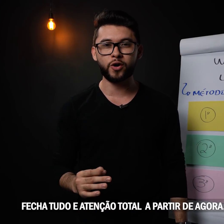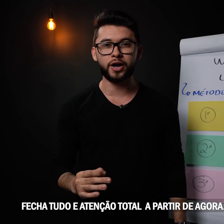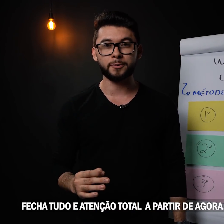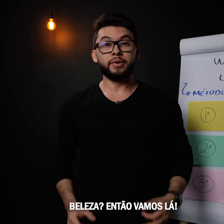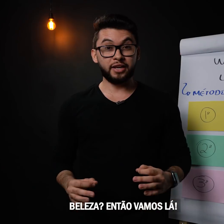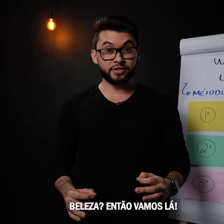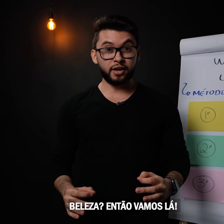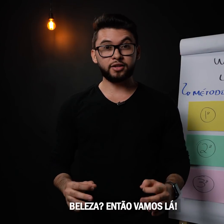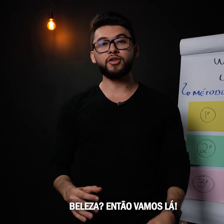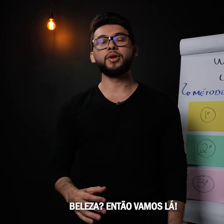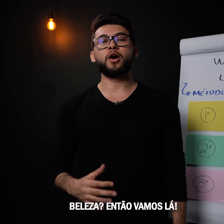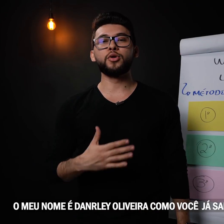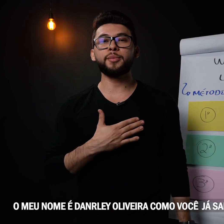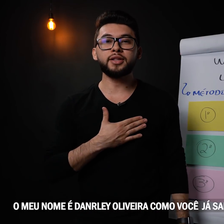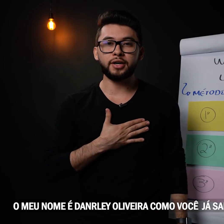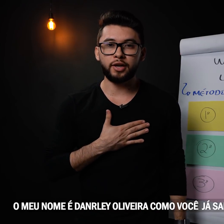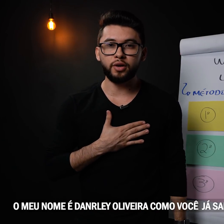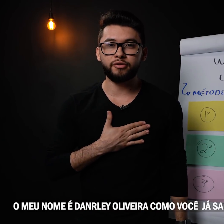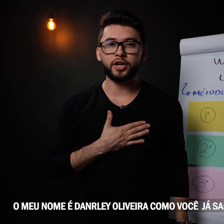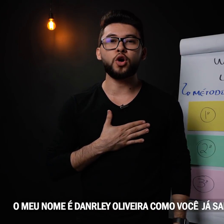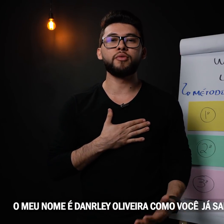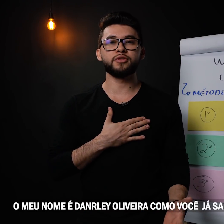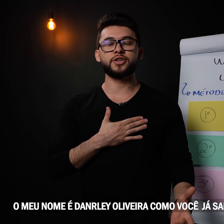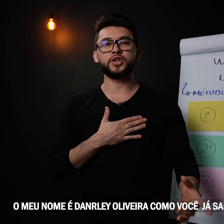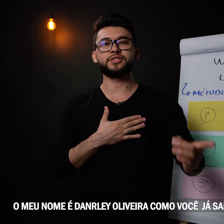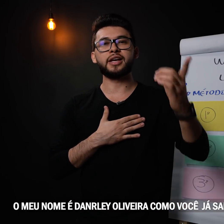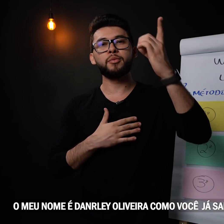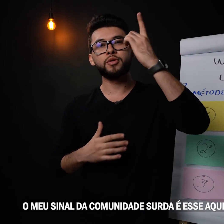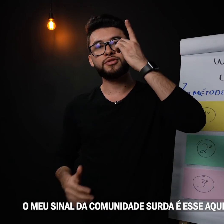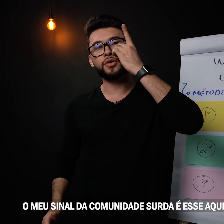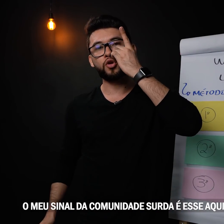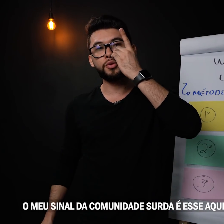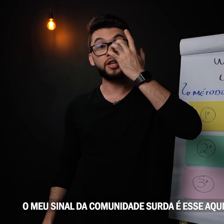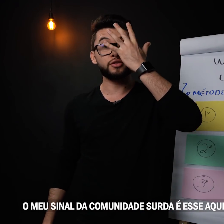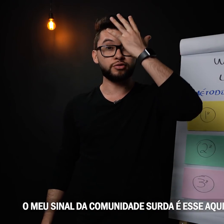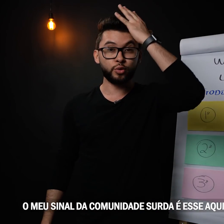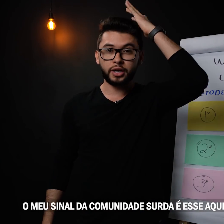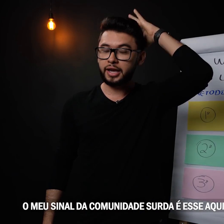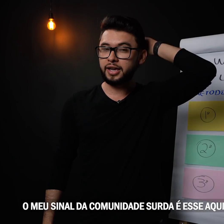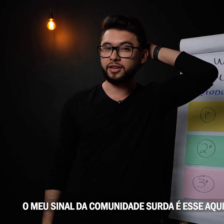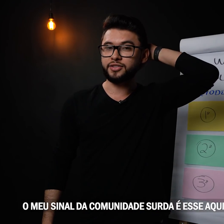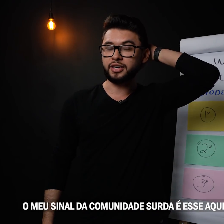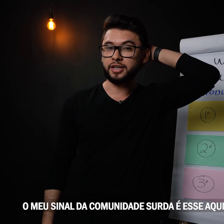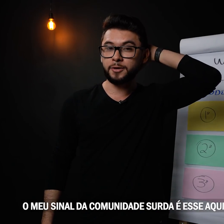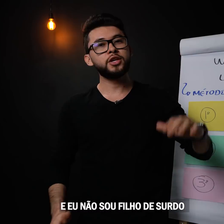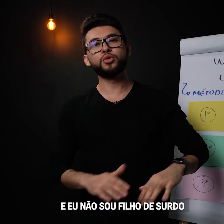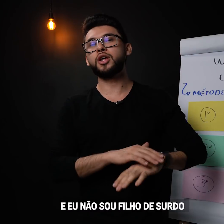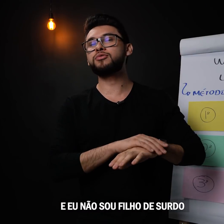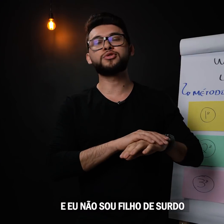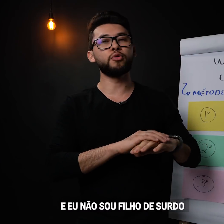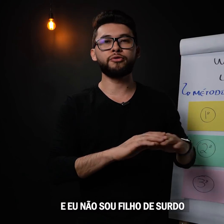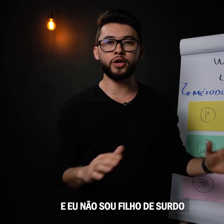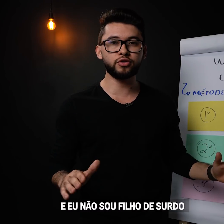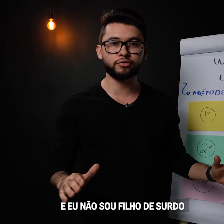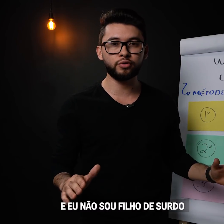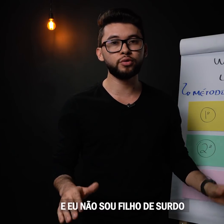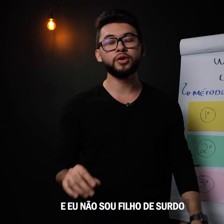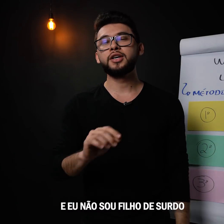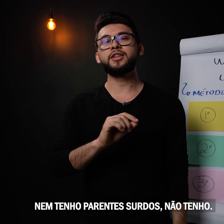agora. Beleza? Então vamos lá. O meu nome é Darley Oliveira, como você já sabe, meu sinal na comunidade surda é esse aqui. E eu não sou filho de surdo, nem